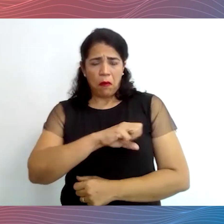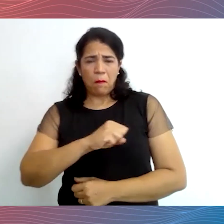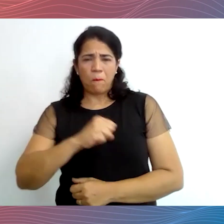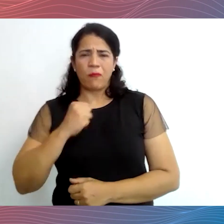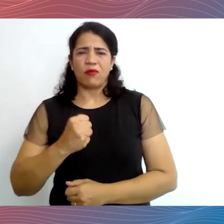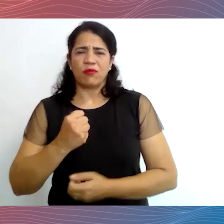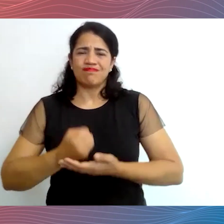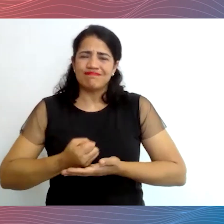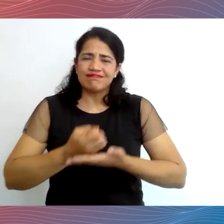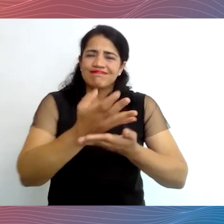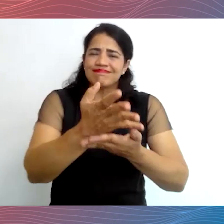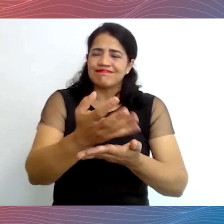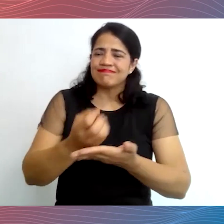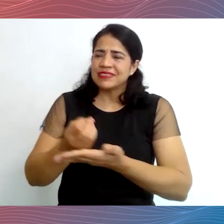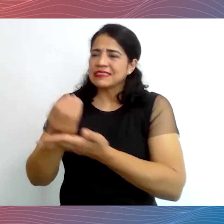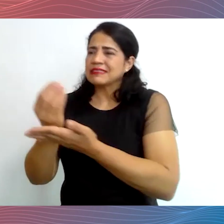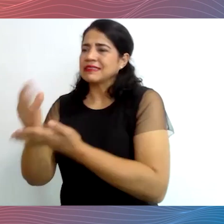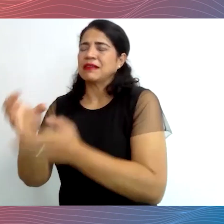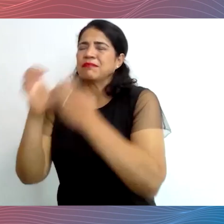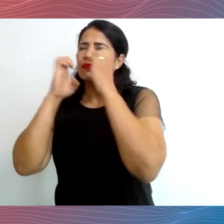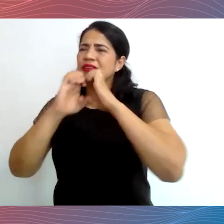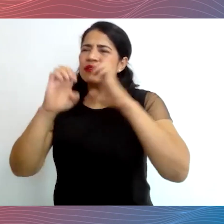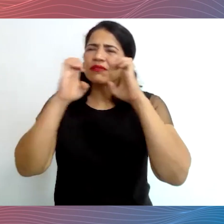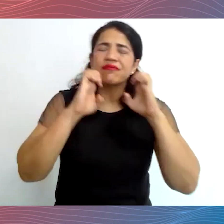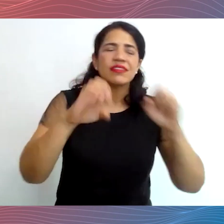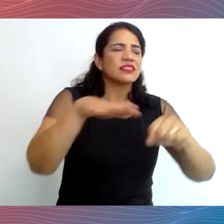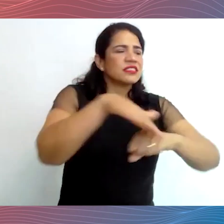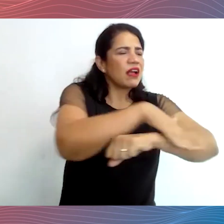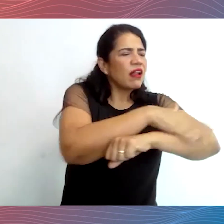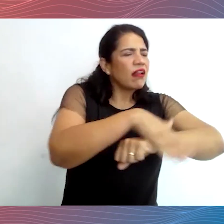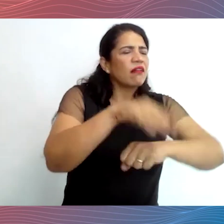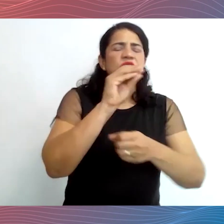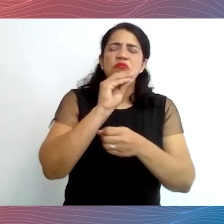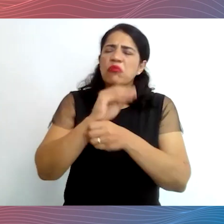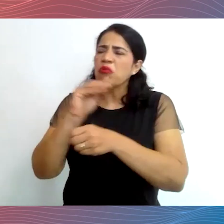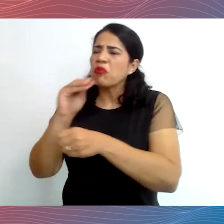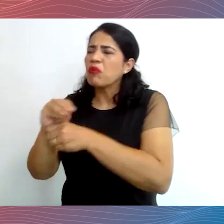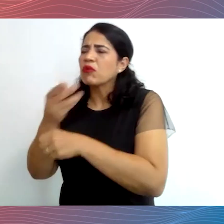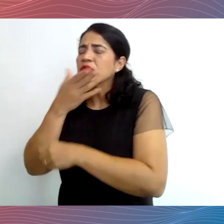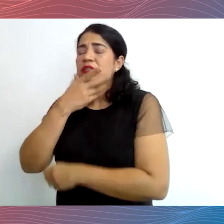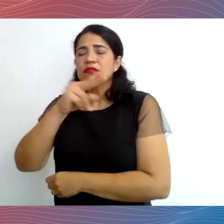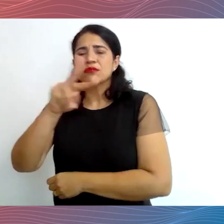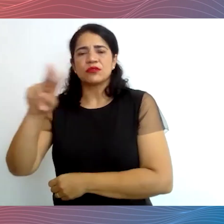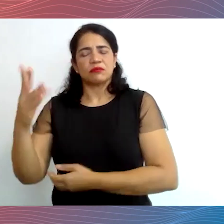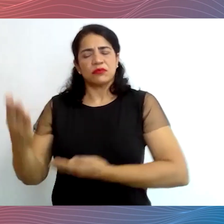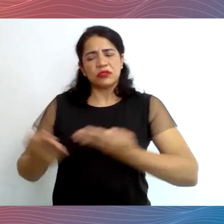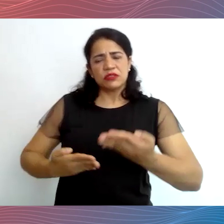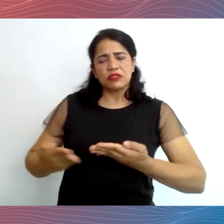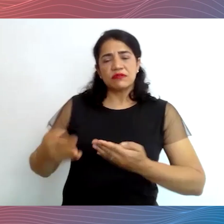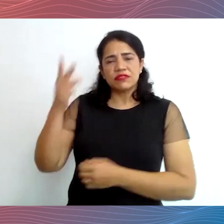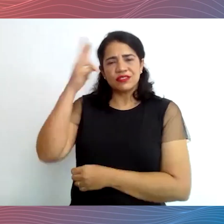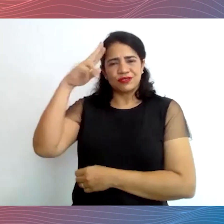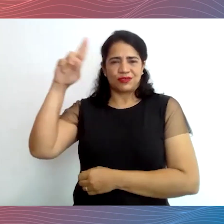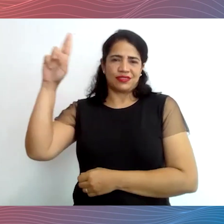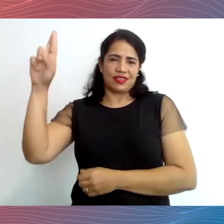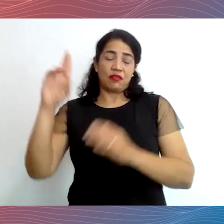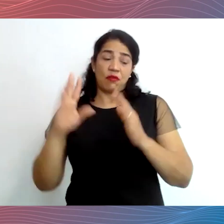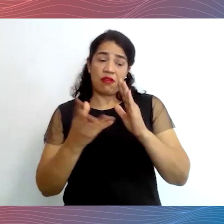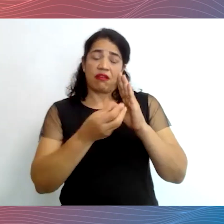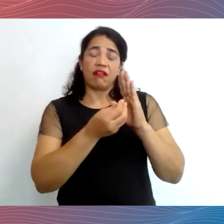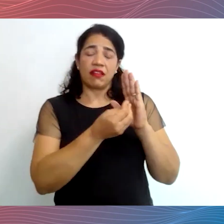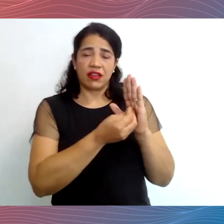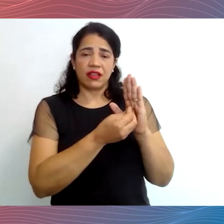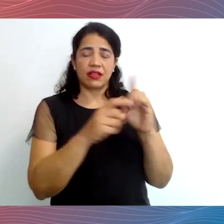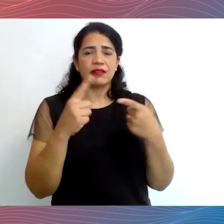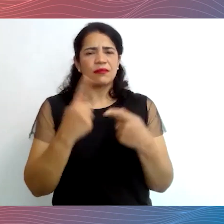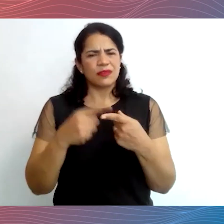dos irmãos, não é isso? Edificar a igreja, servir ao Senhor na igreja, não é isso? Então, se entregou por nós, e isso é uma oferta e